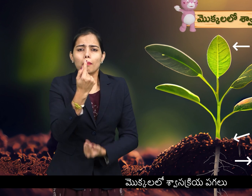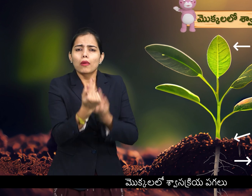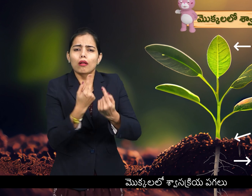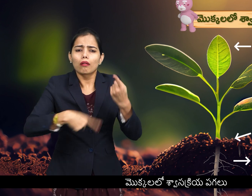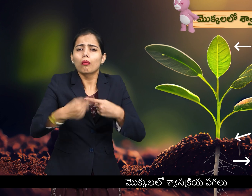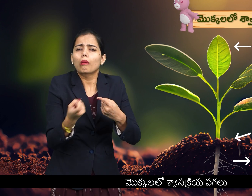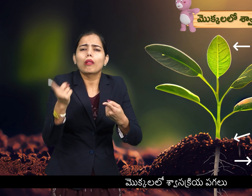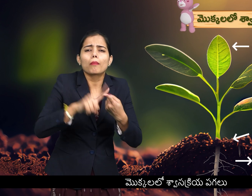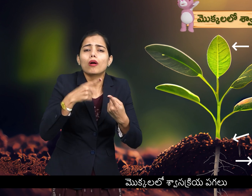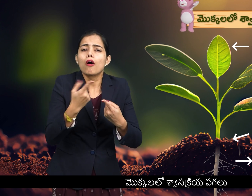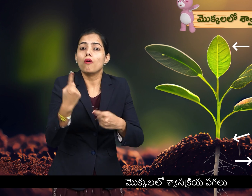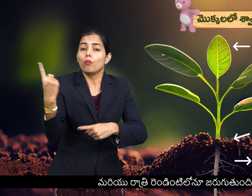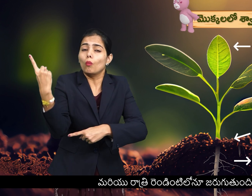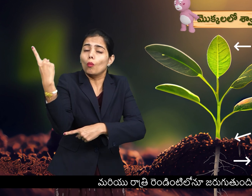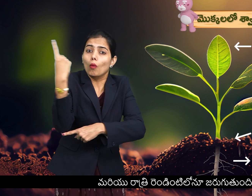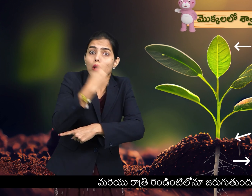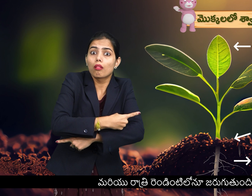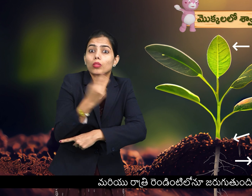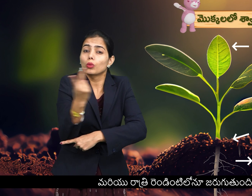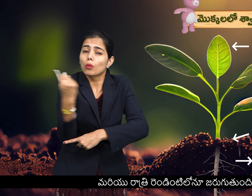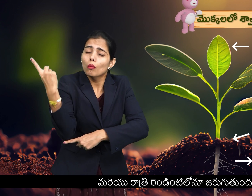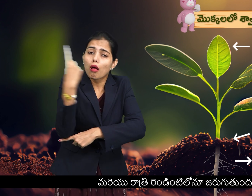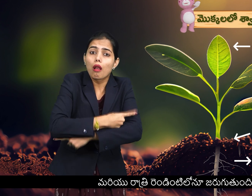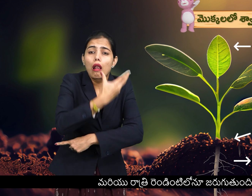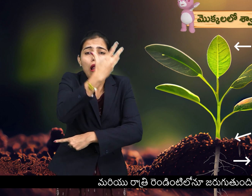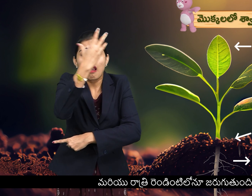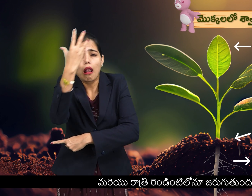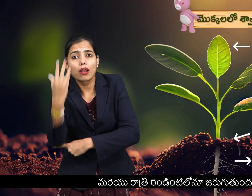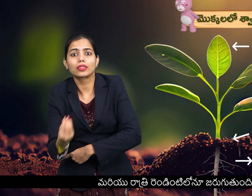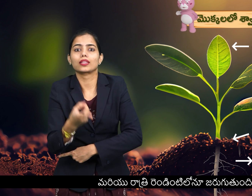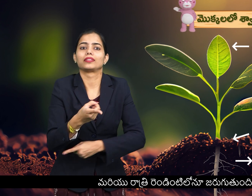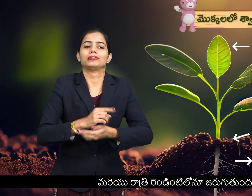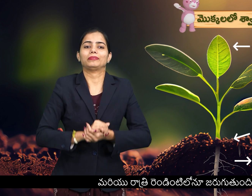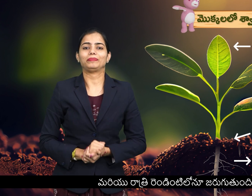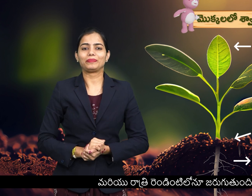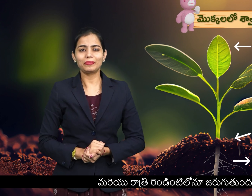మొక్కలలో శ్వాసక్రియ పగలు మరియు రాత్రి రెండింటిలోనూ జరుగుతుంది.